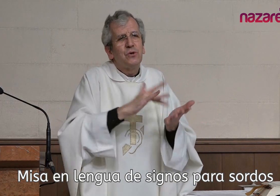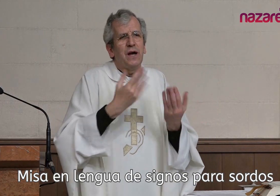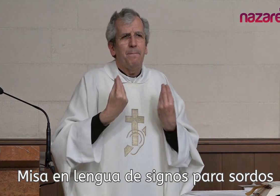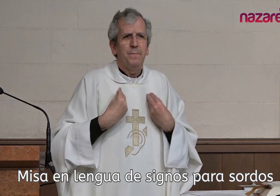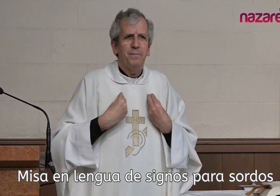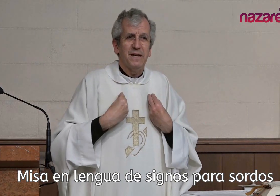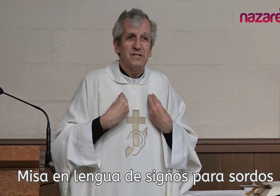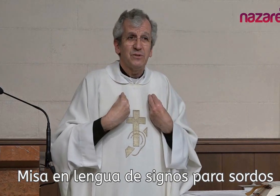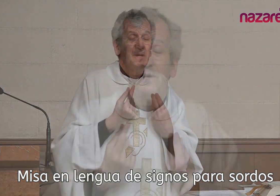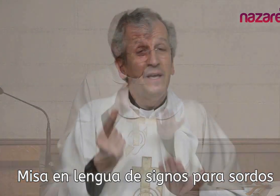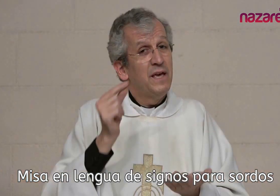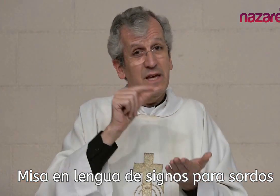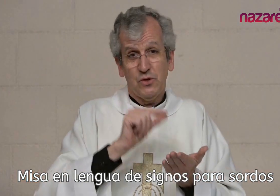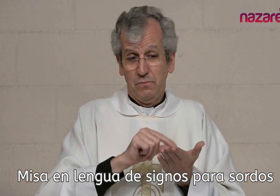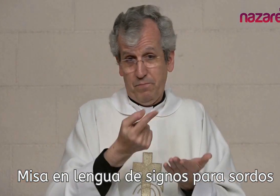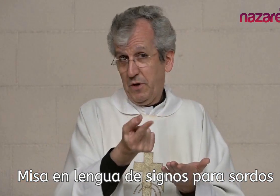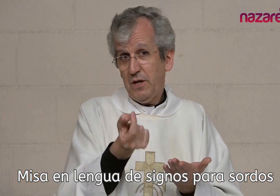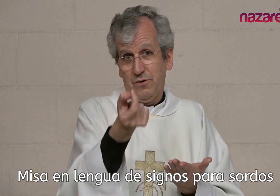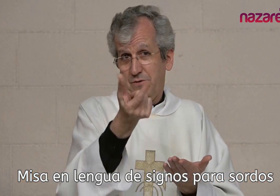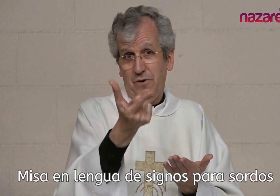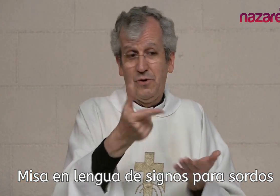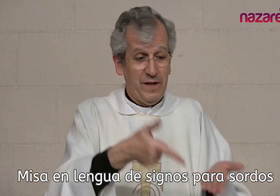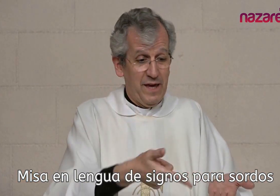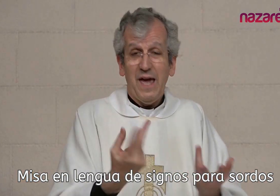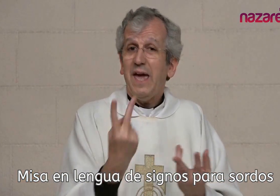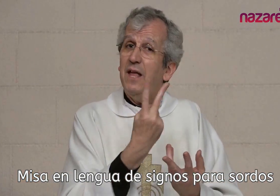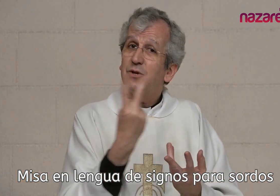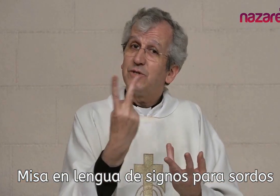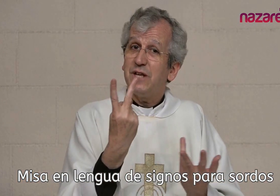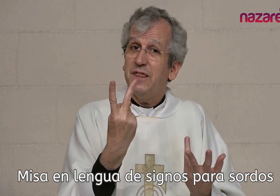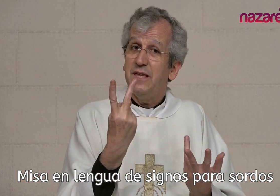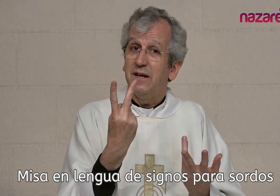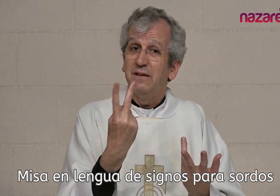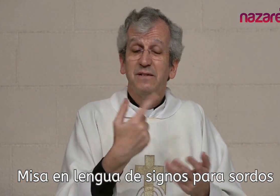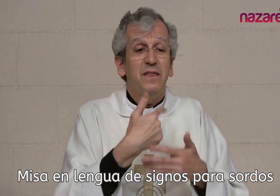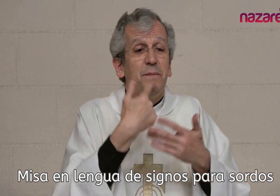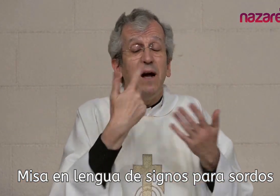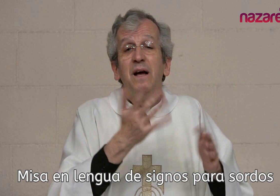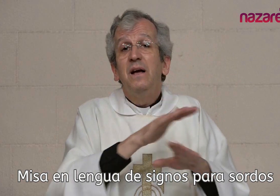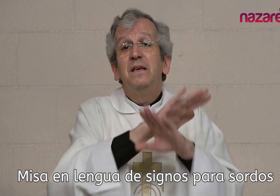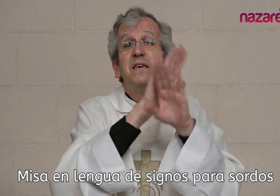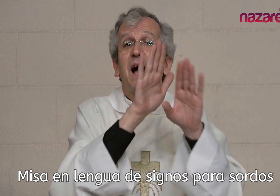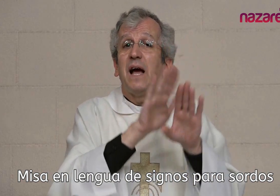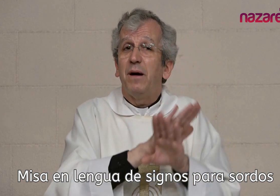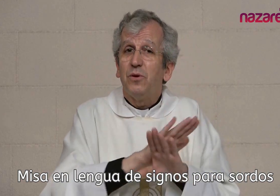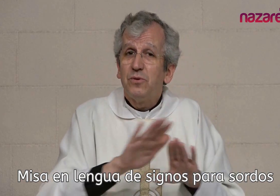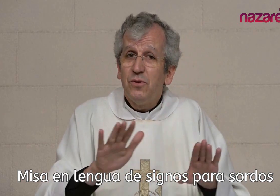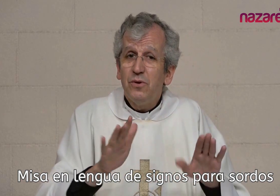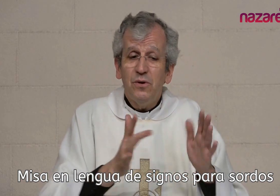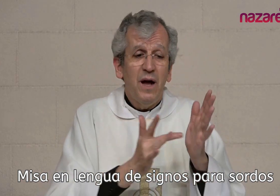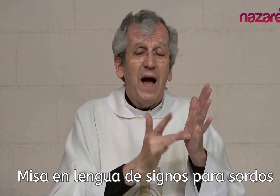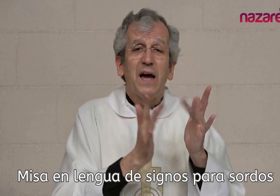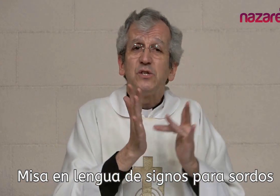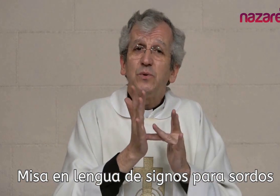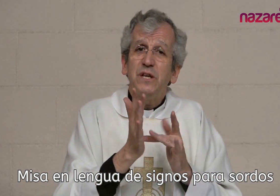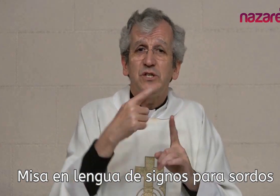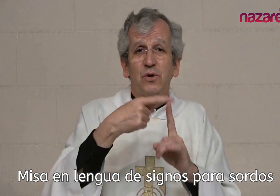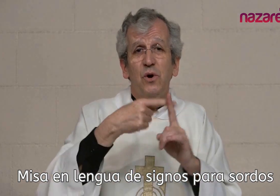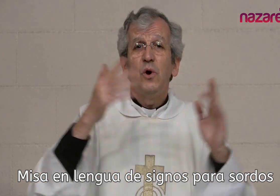toca vivir esto. Que es un poquito lo que ellos dos hacían, decir, mira, ya ha acabado todo, a Jesucristo